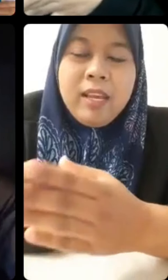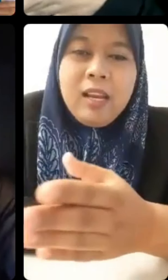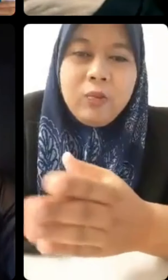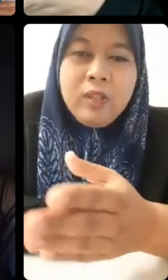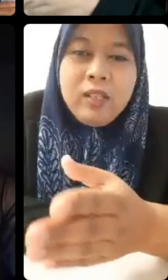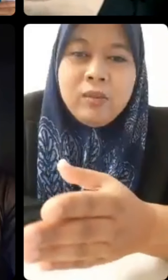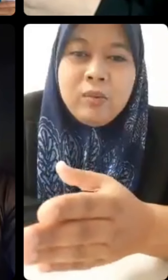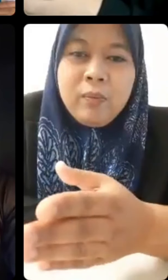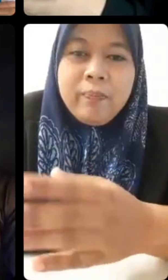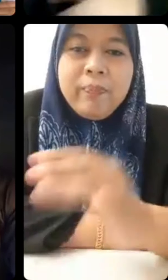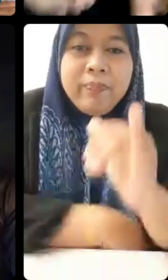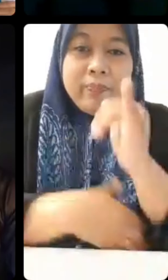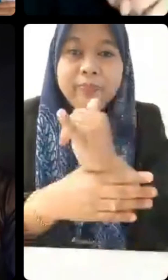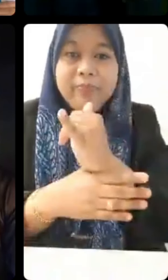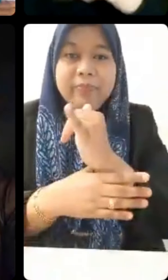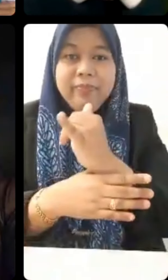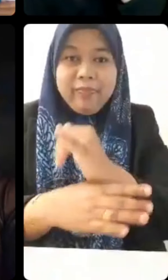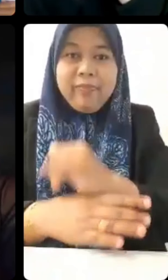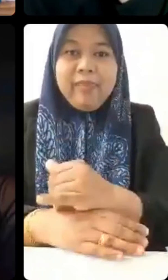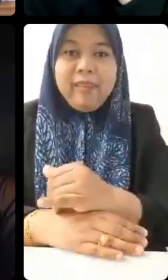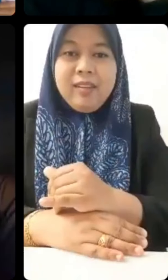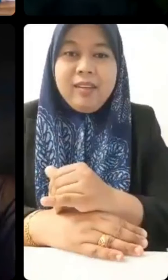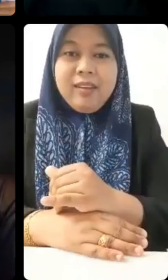share balik yang dalam Twitter tu.